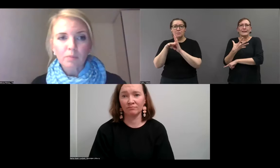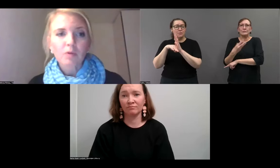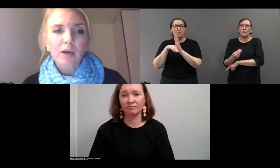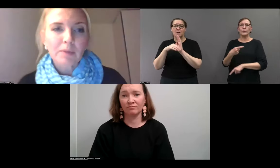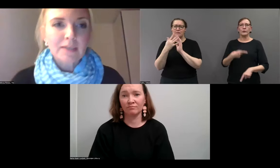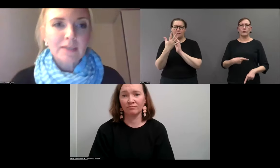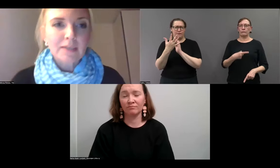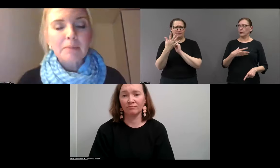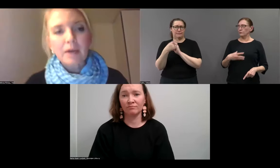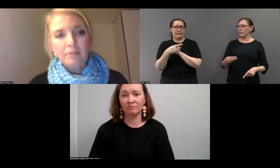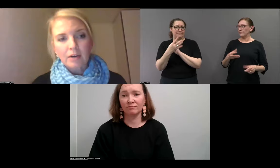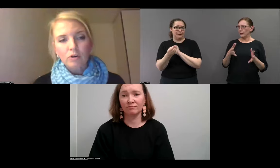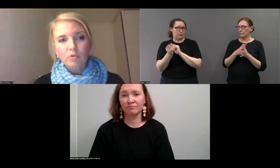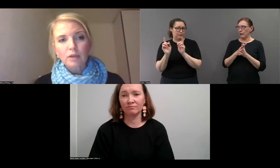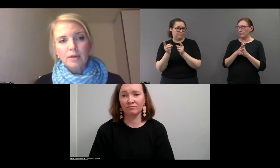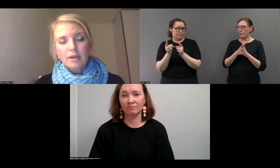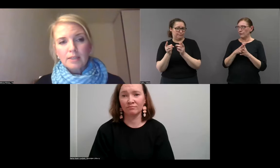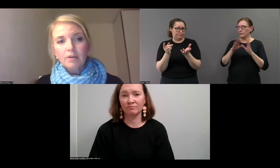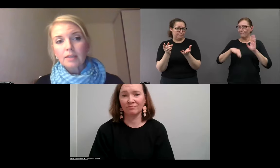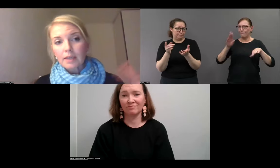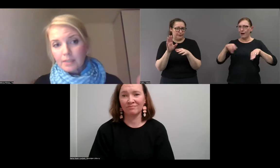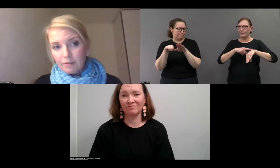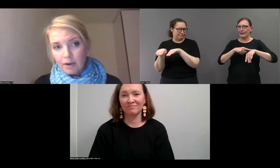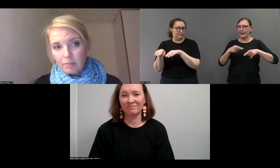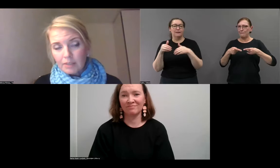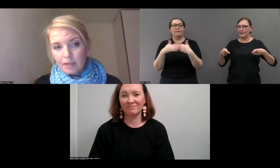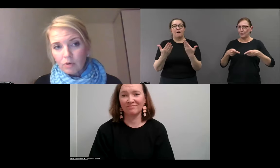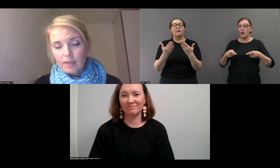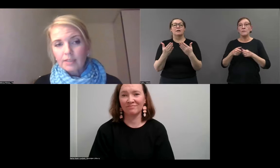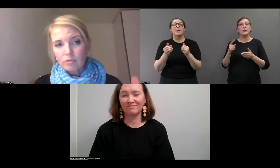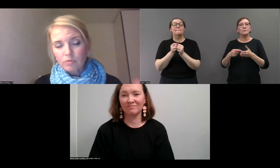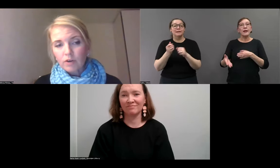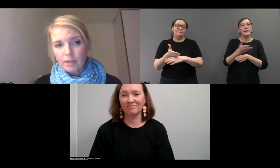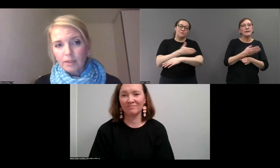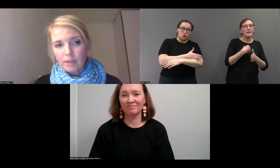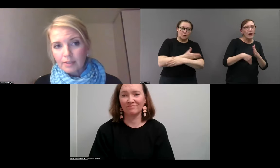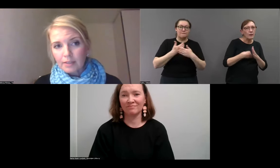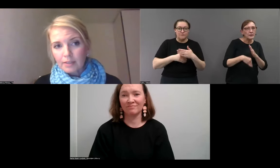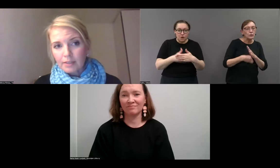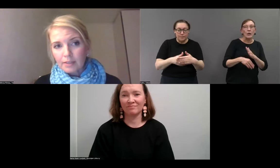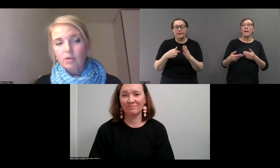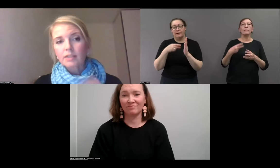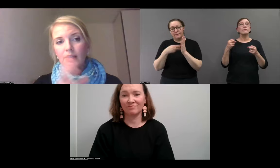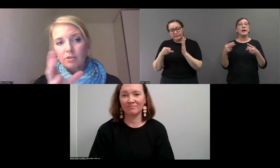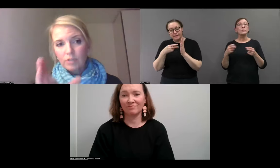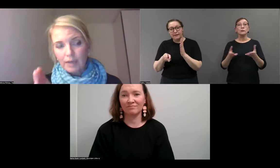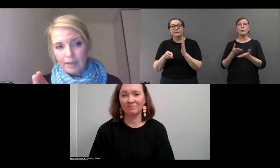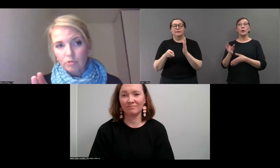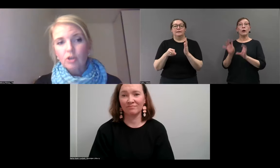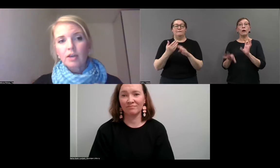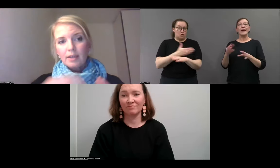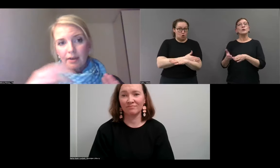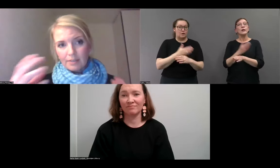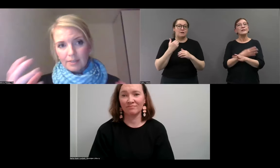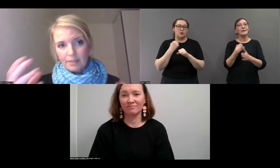tiedä kuinka pitkä se minäkin päivänä on, mutta se vaatii esivalmistelua, tekstitys vaatii aina esivalmistelua, sitten on se